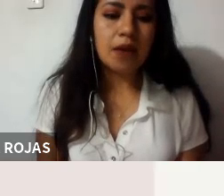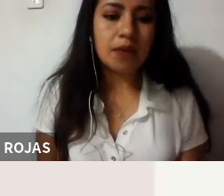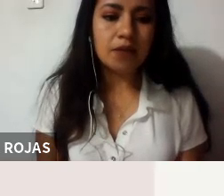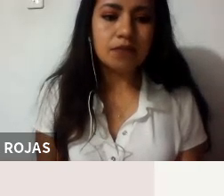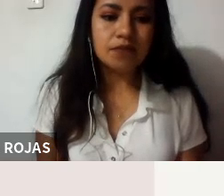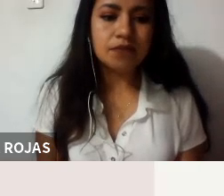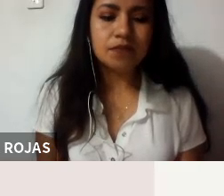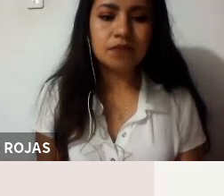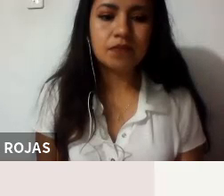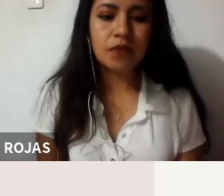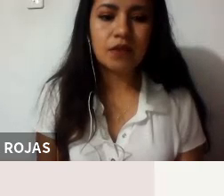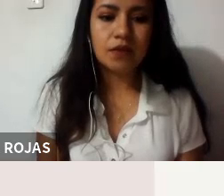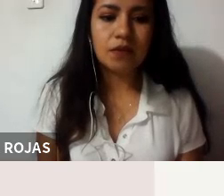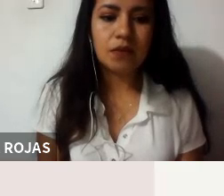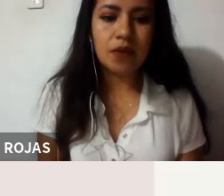Fiebre,